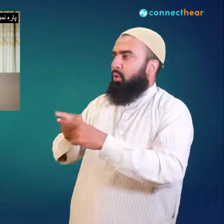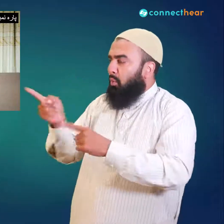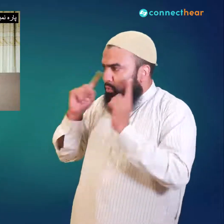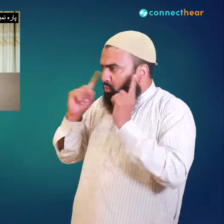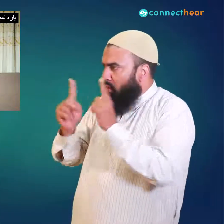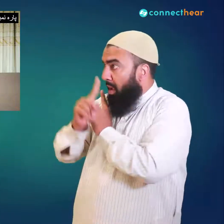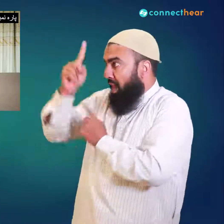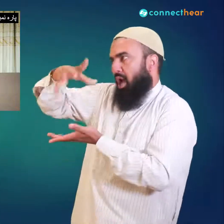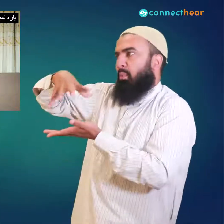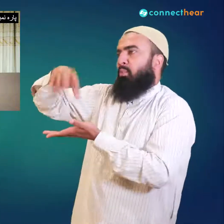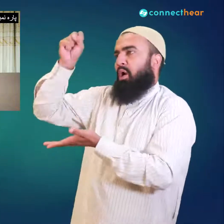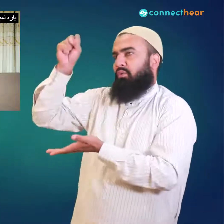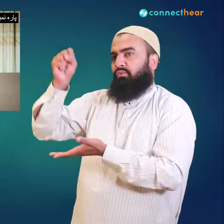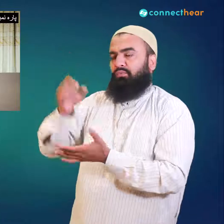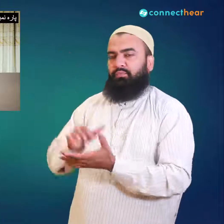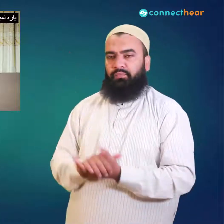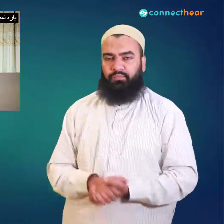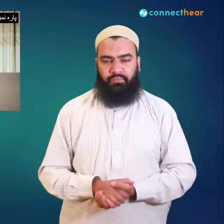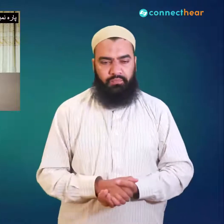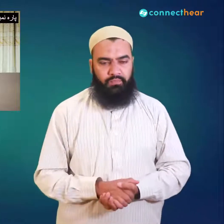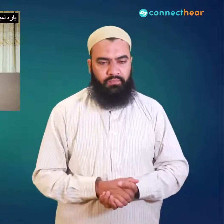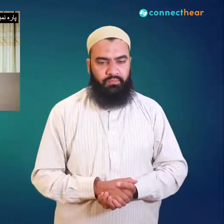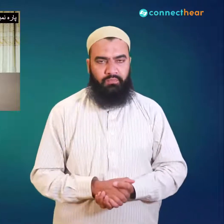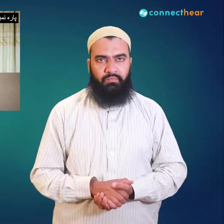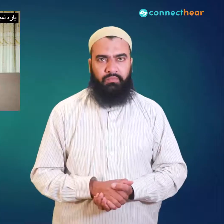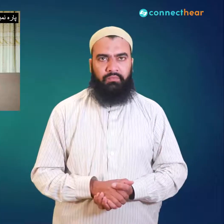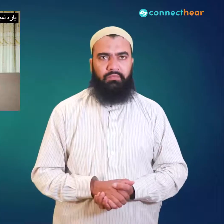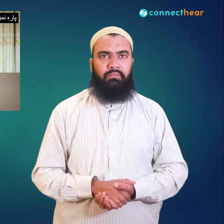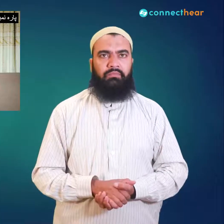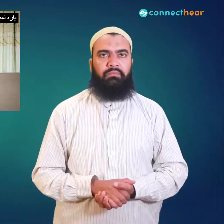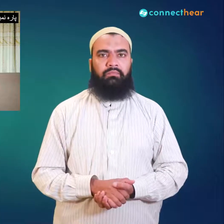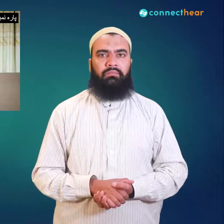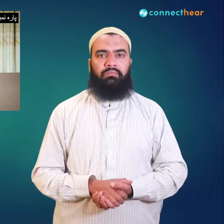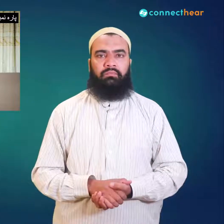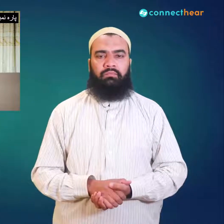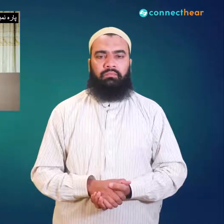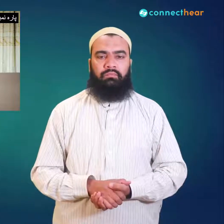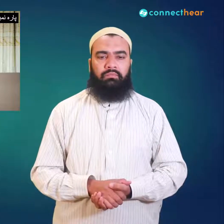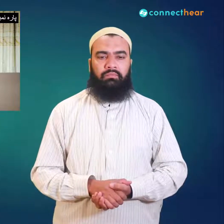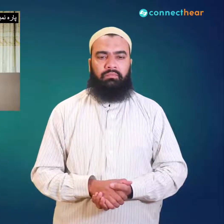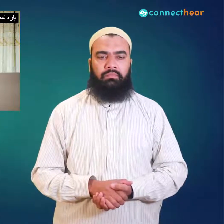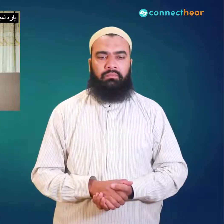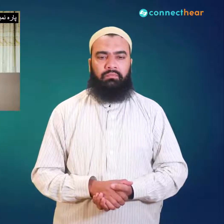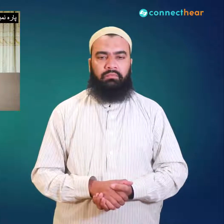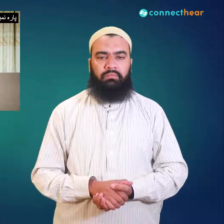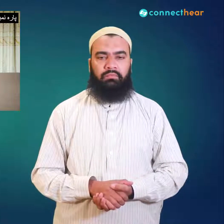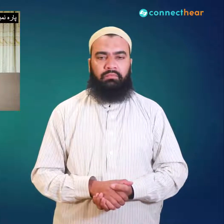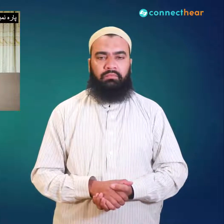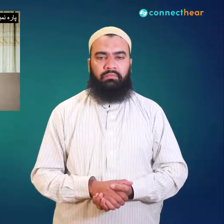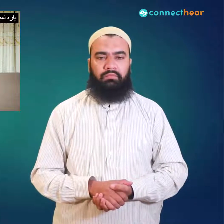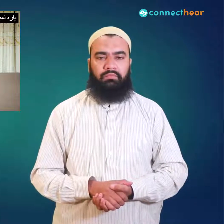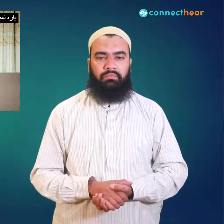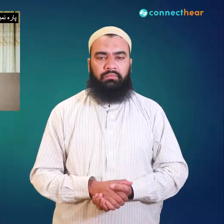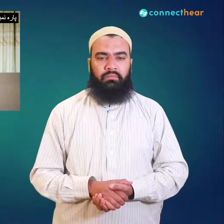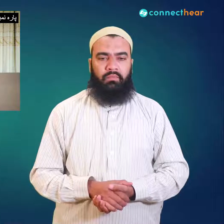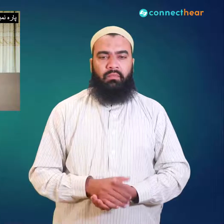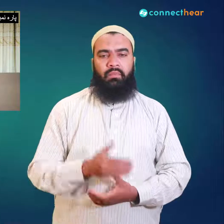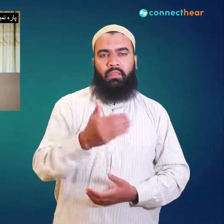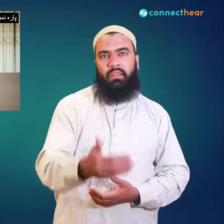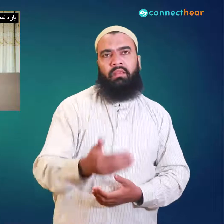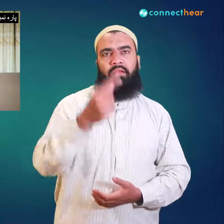رکوع نمبر 2، آیت نمبر 103، خذ من اموالہم صدقۃ تطہرہم